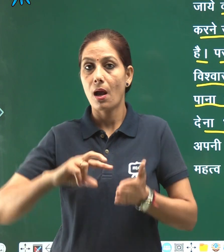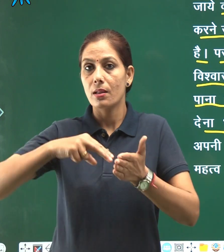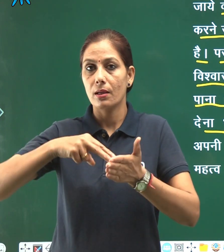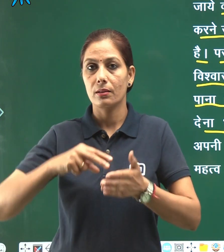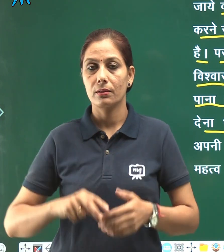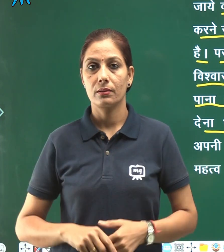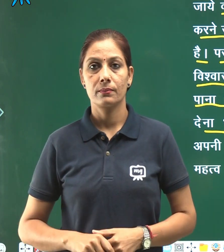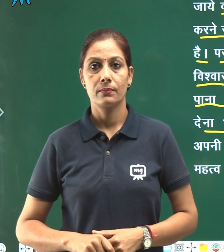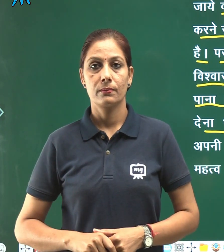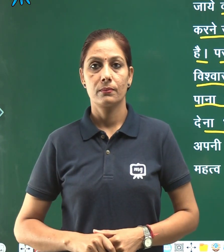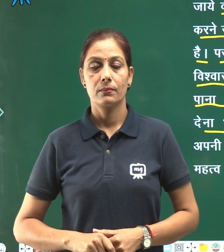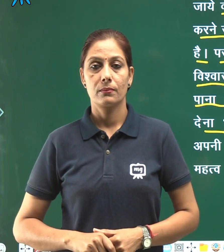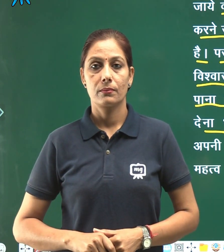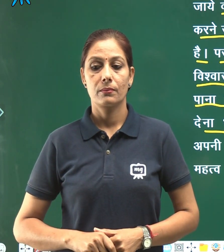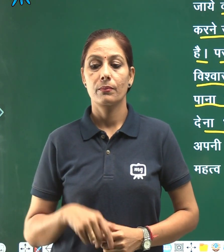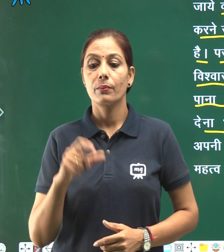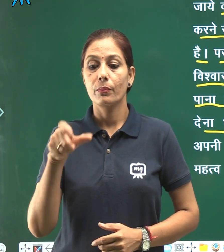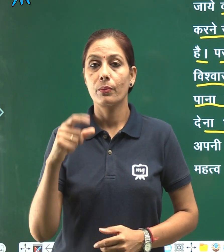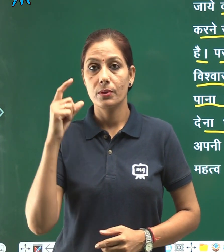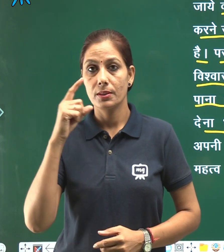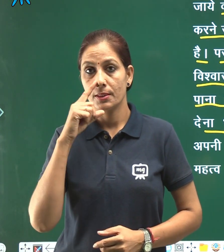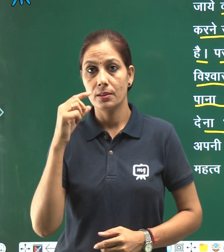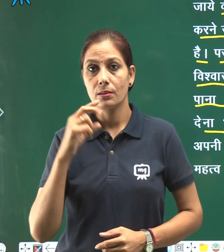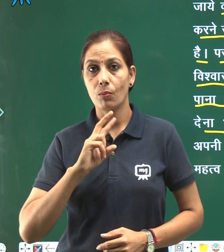अर्थात वह कहती है कि